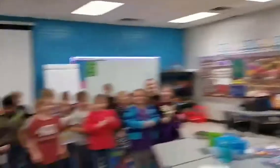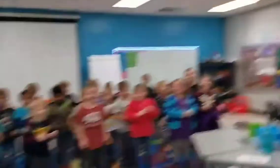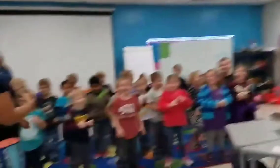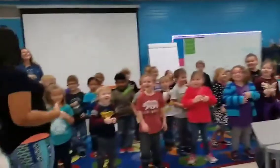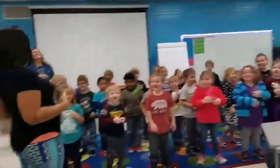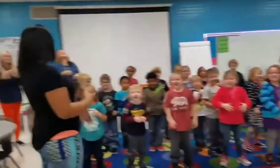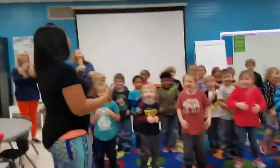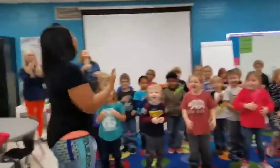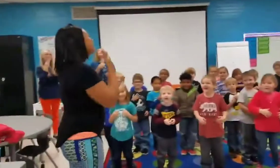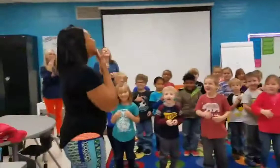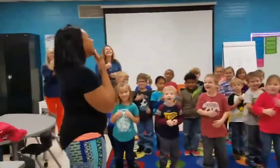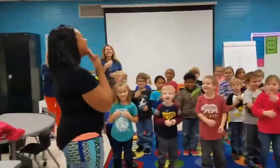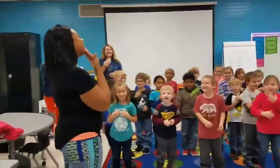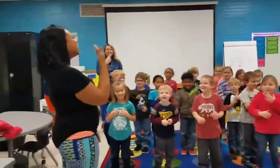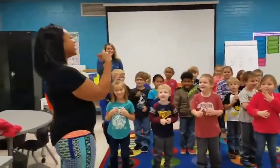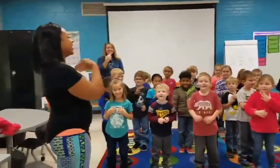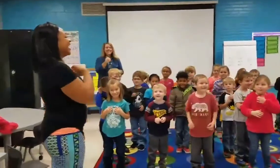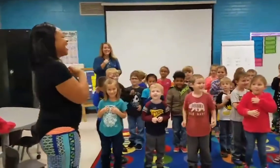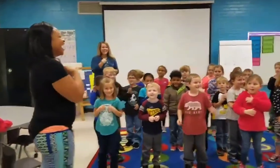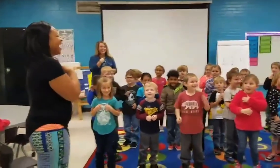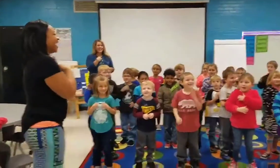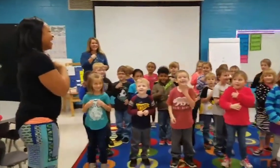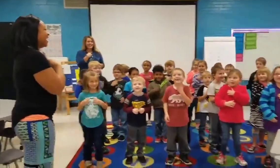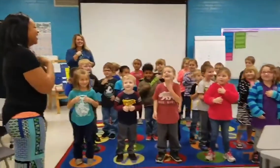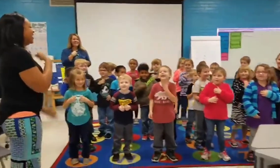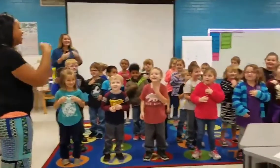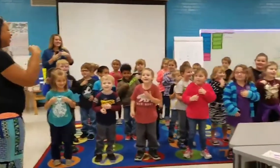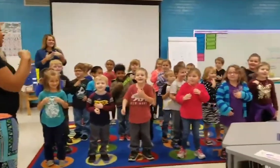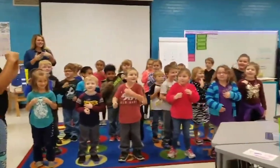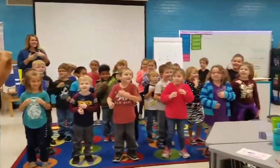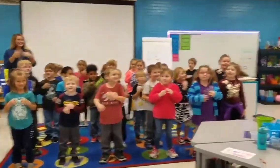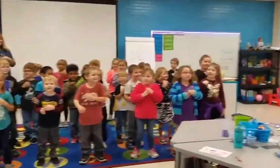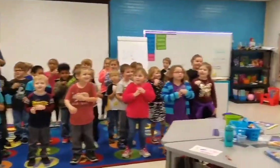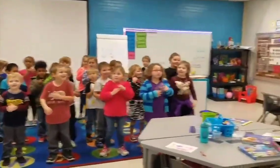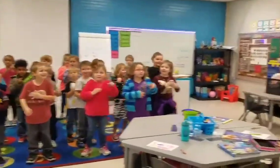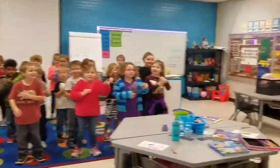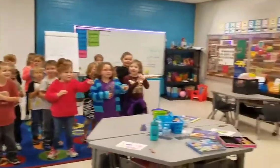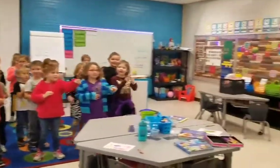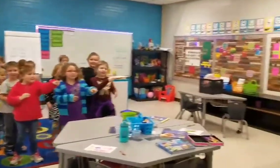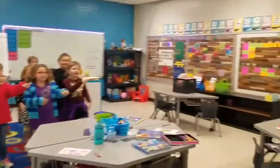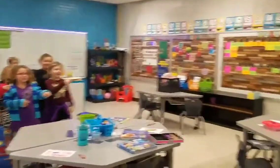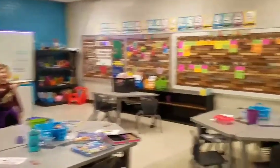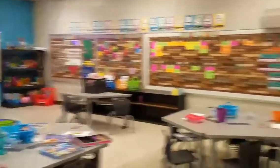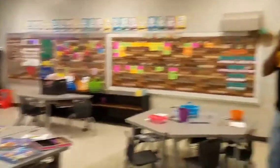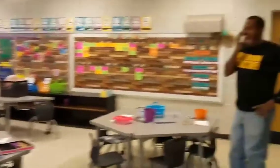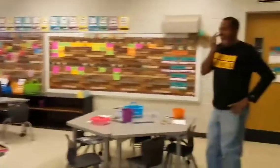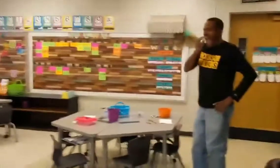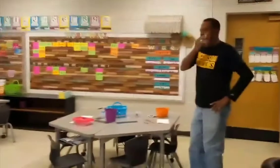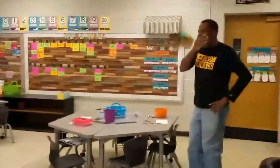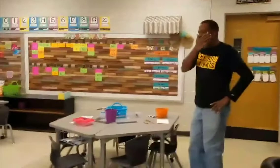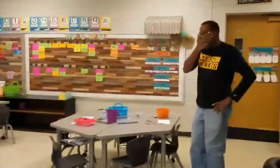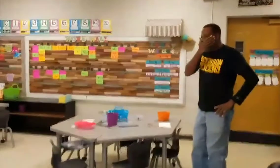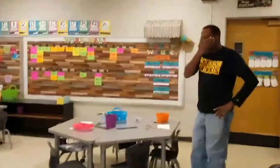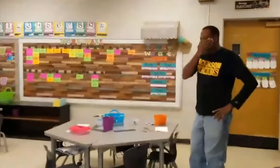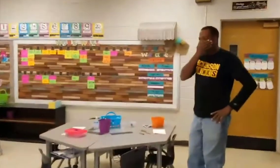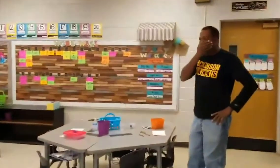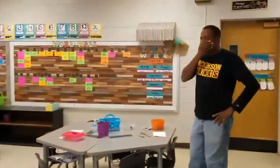er auch gute Manieren und respektvolles Miteinander. Mit dem Ständchen wollen die Kinder dem gehörlosen